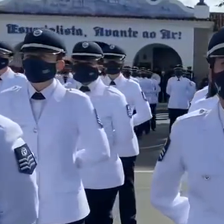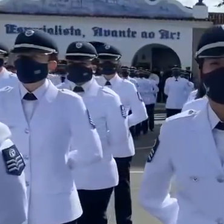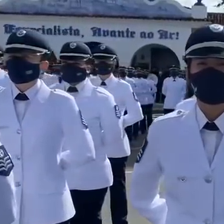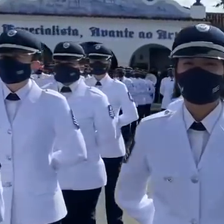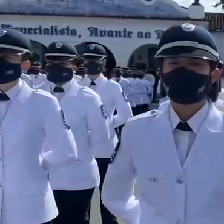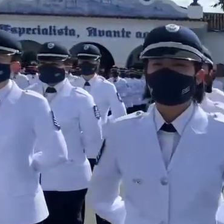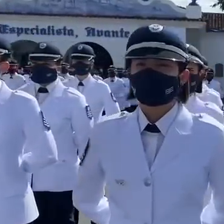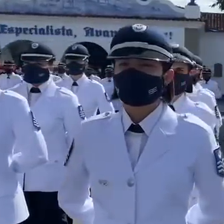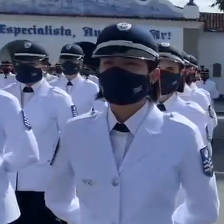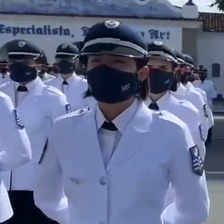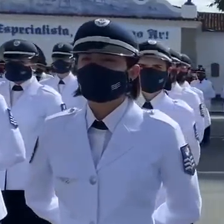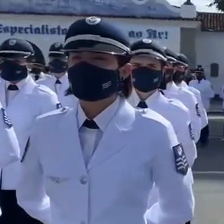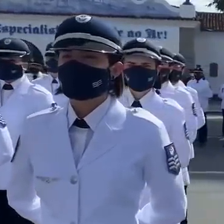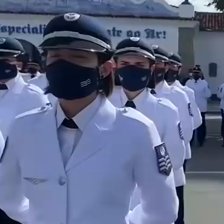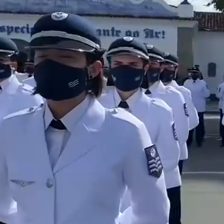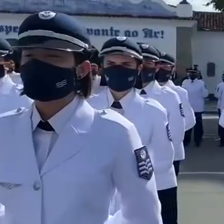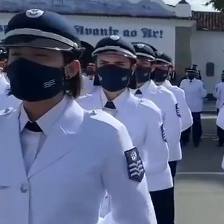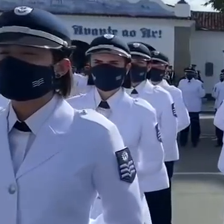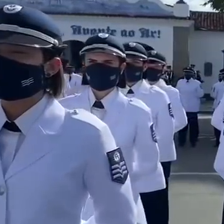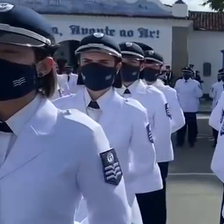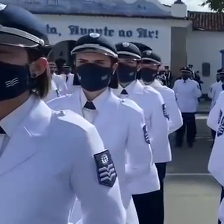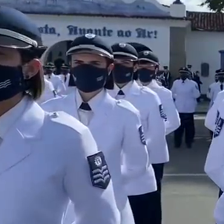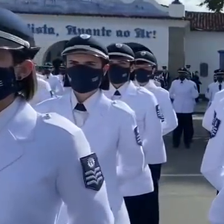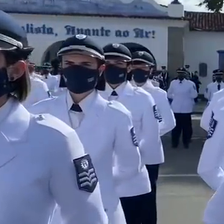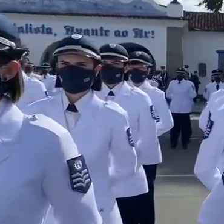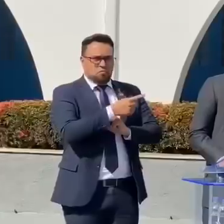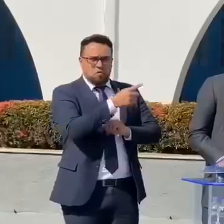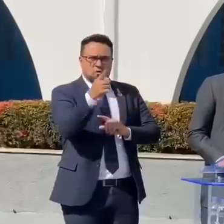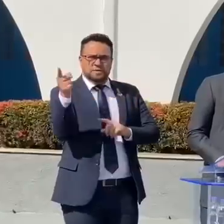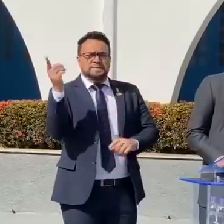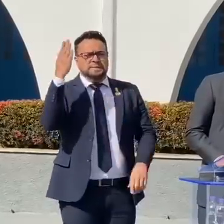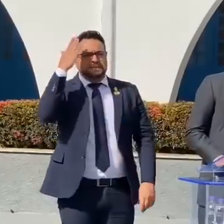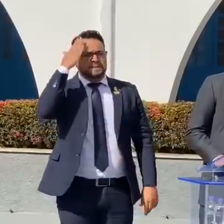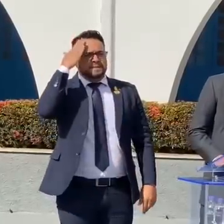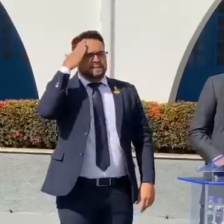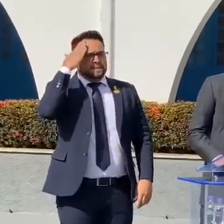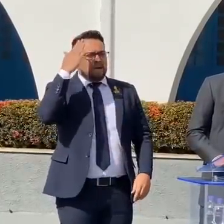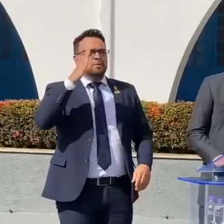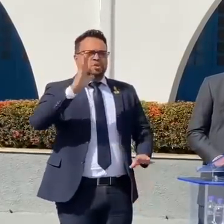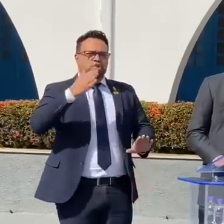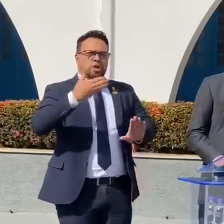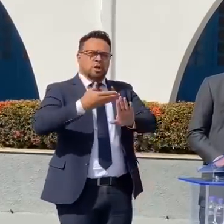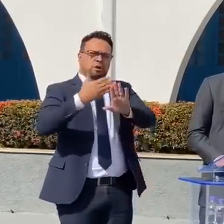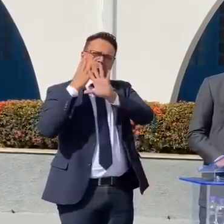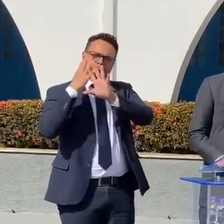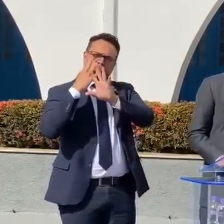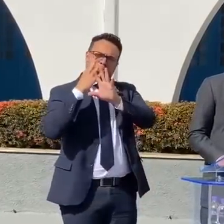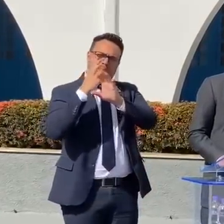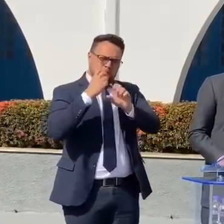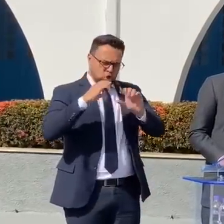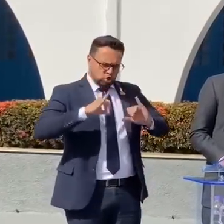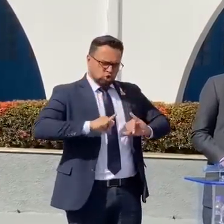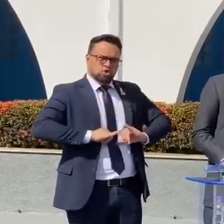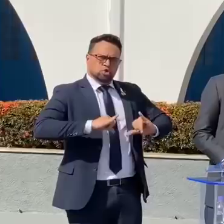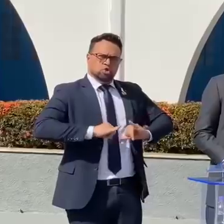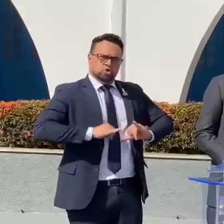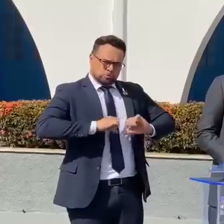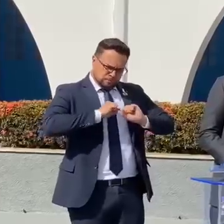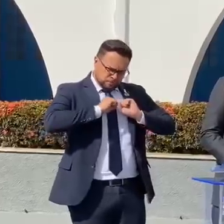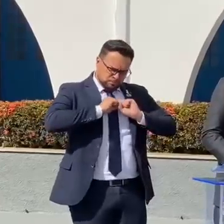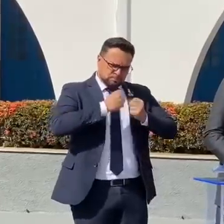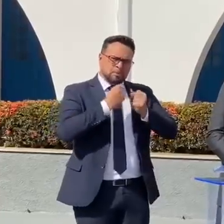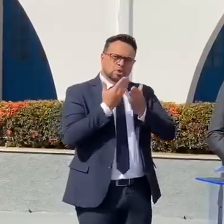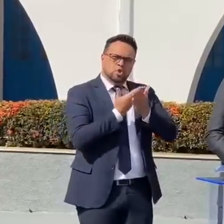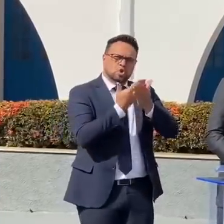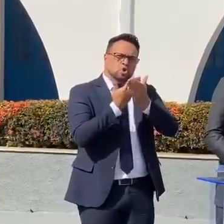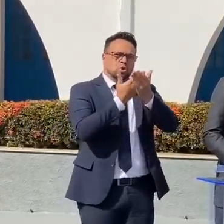Um de vocês sabe o quanto sofreram, o quanto tiveram que se dedicar para que esse